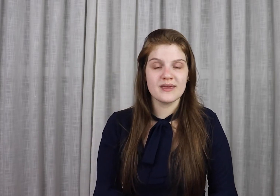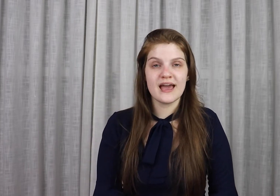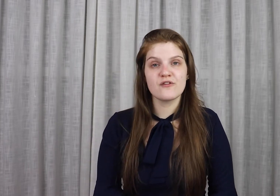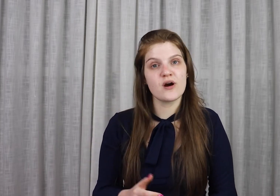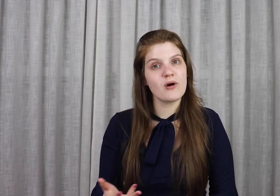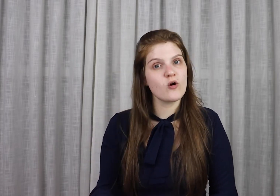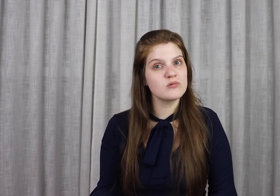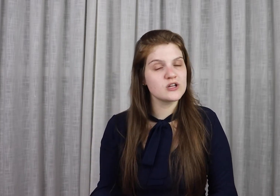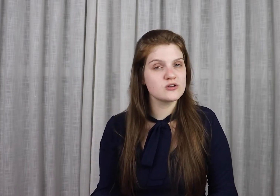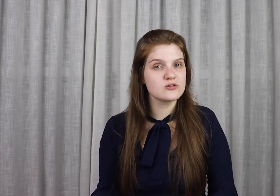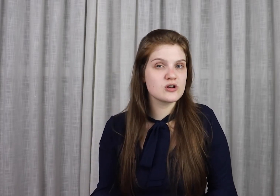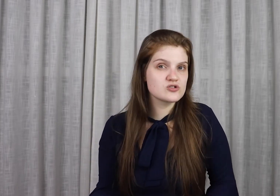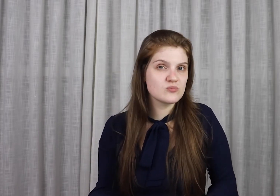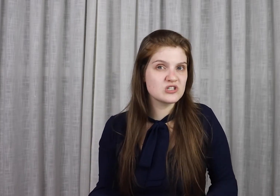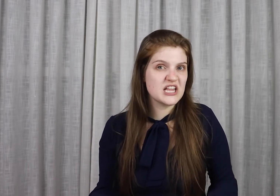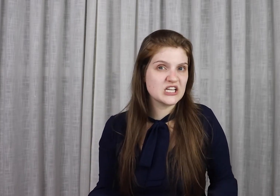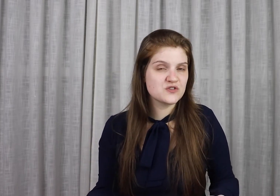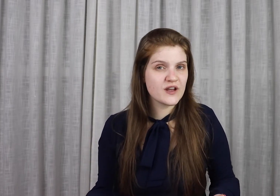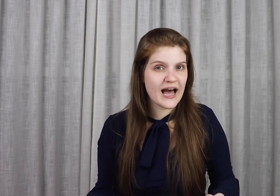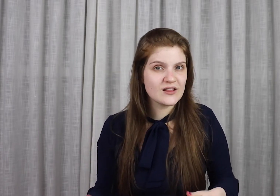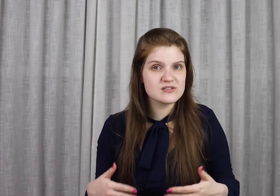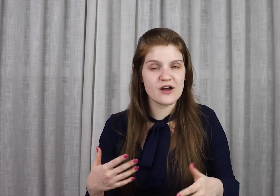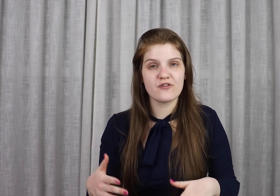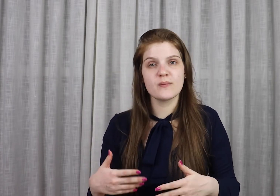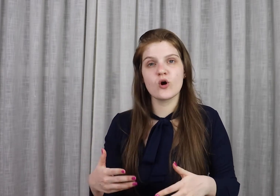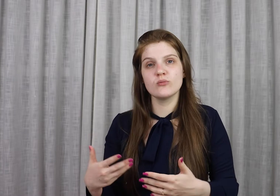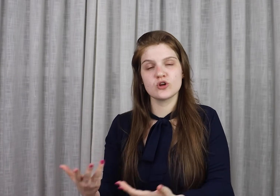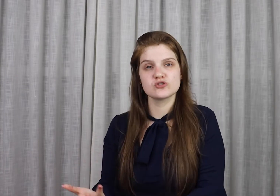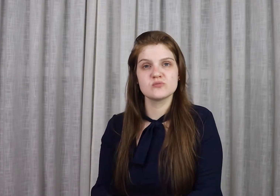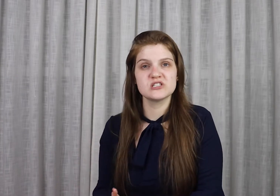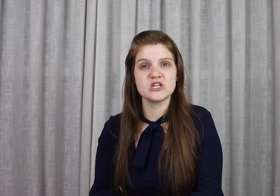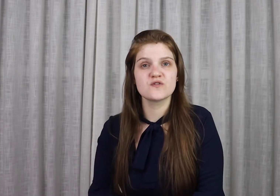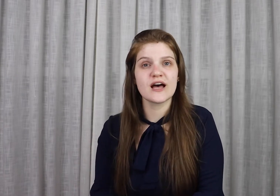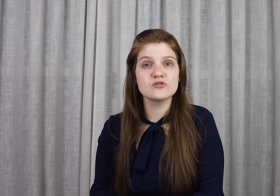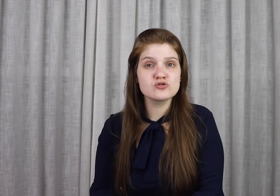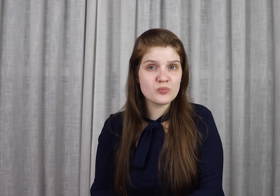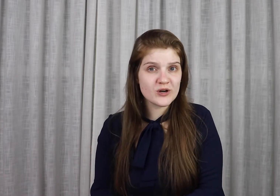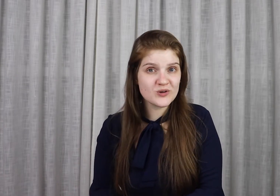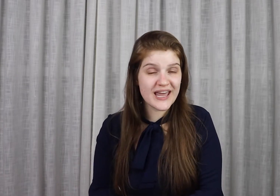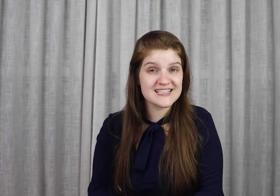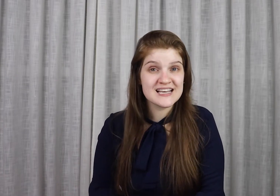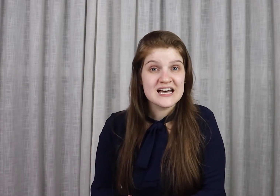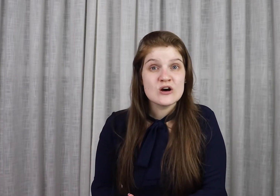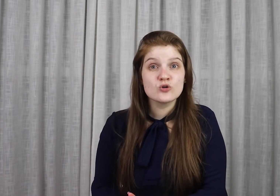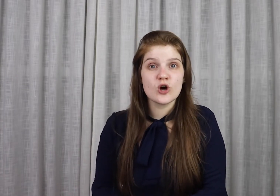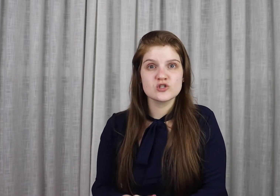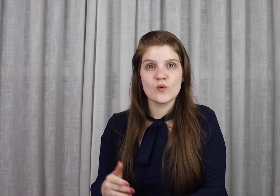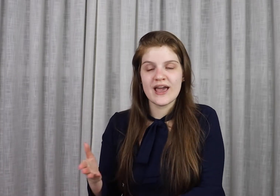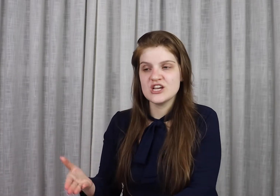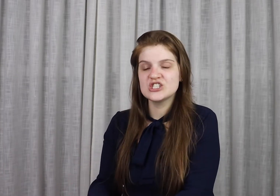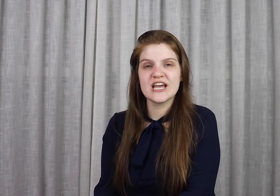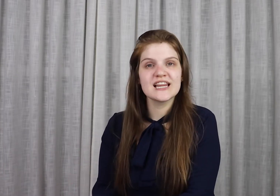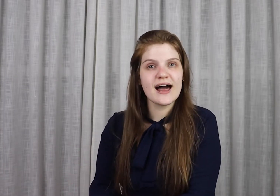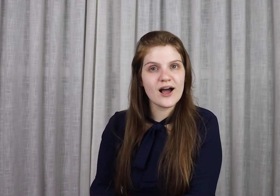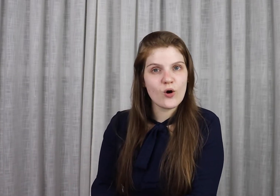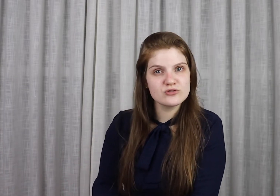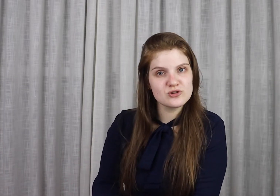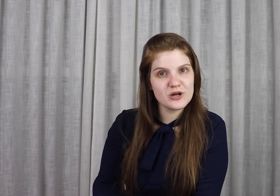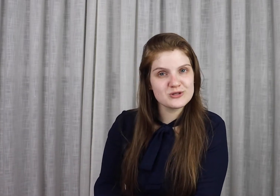é a forma como que nós somos identificados, né? A forma como nós somos identificados no português. O nosso RG lá consta o nosso